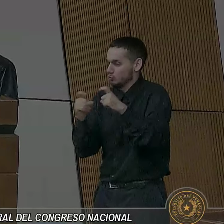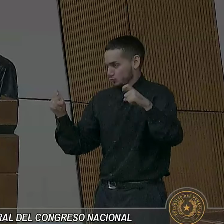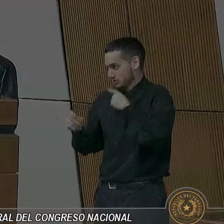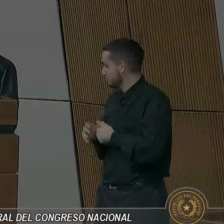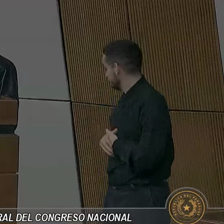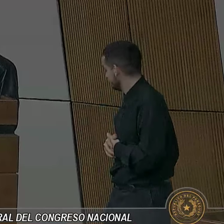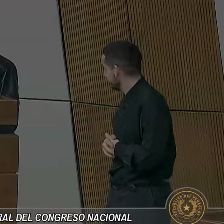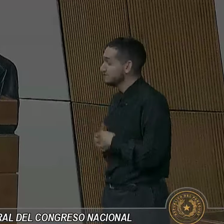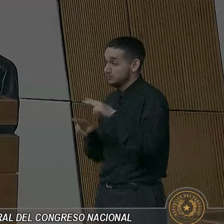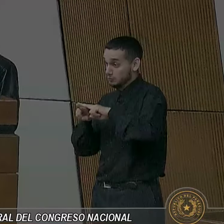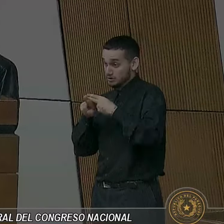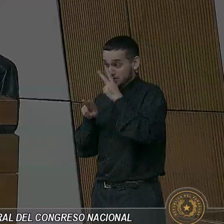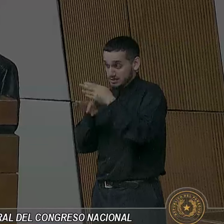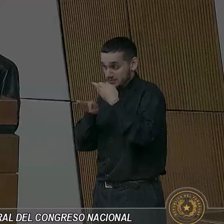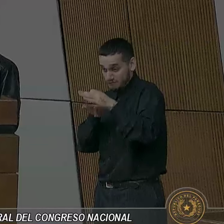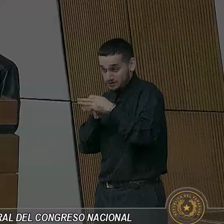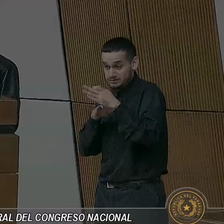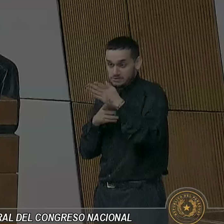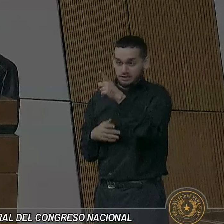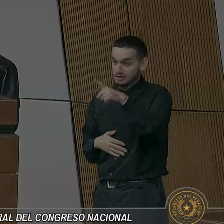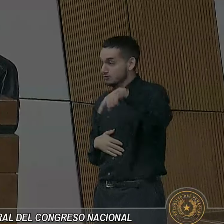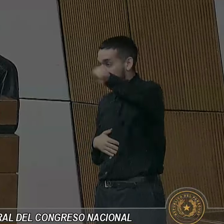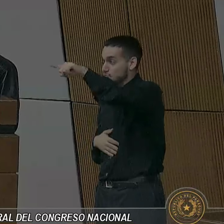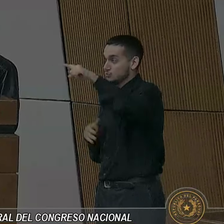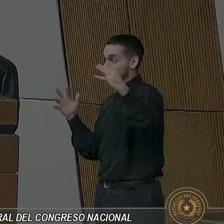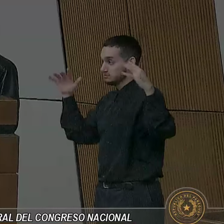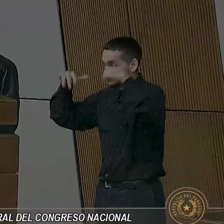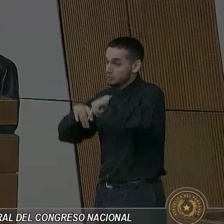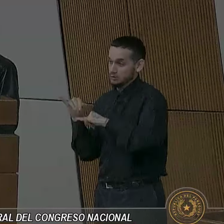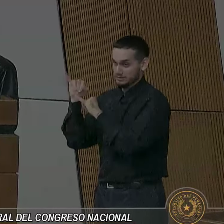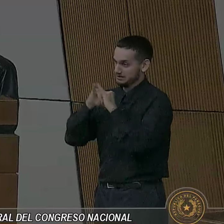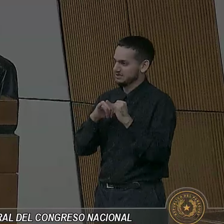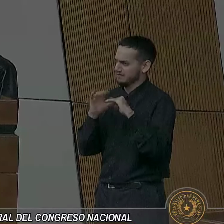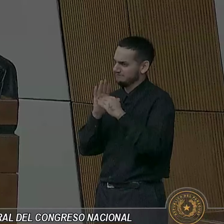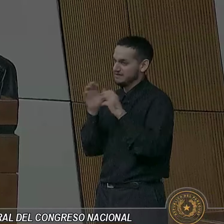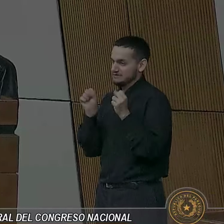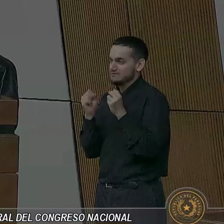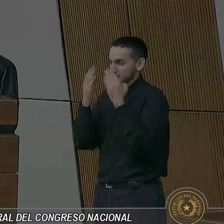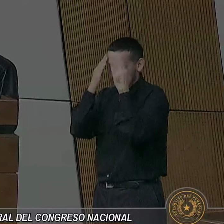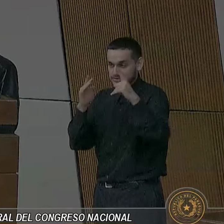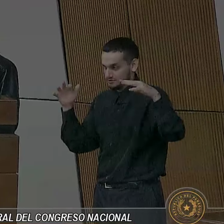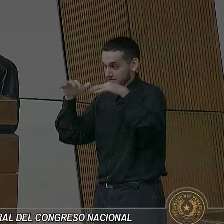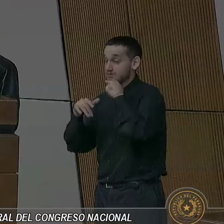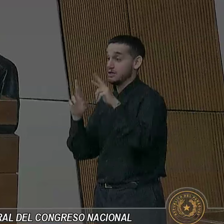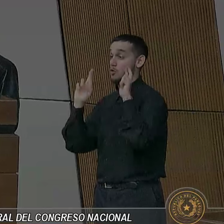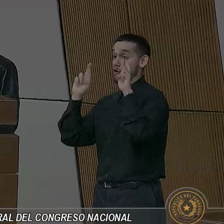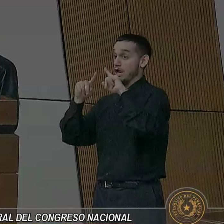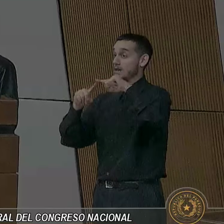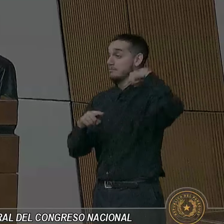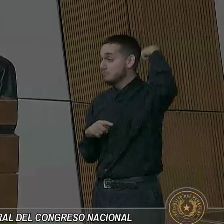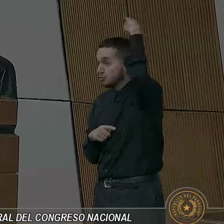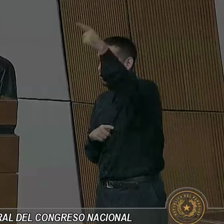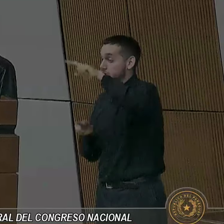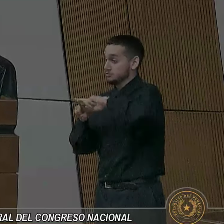vez más felicitarle a todos, ¿verdad? Que están presentes, y ojalá que en las próximas